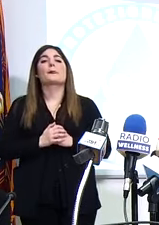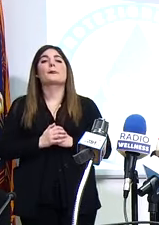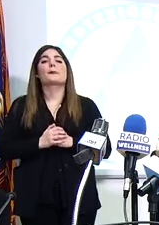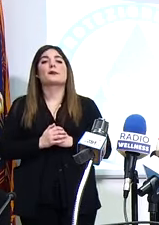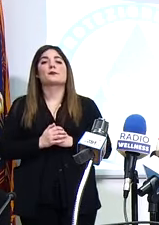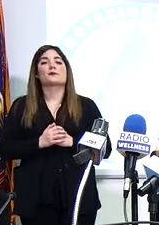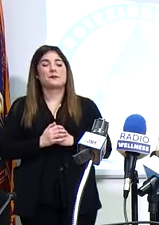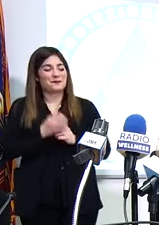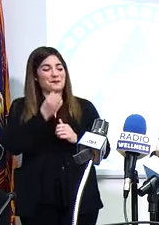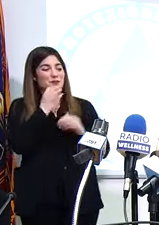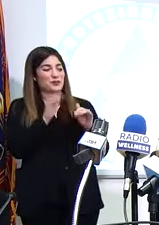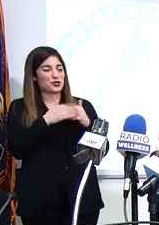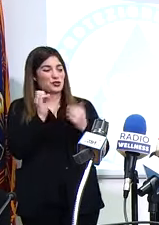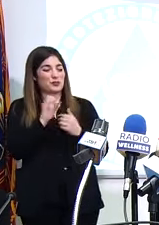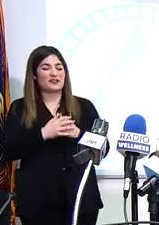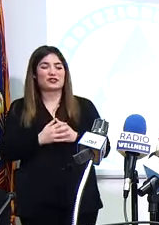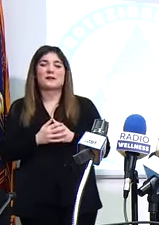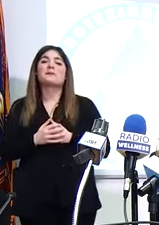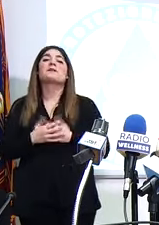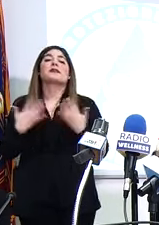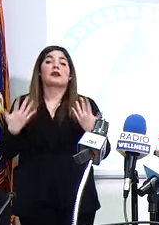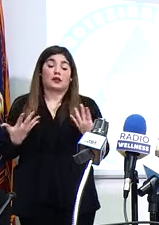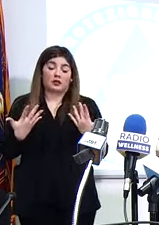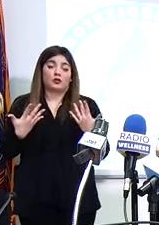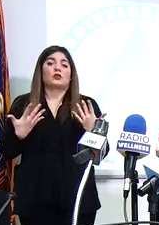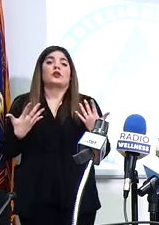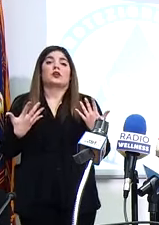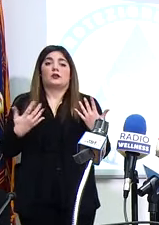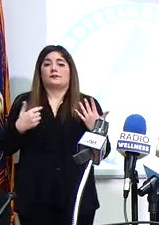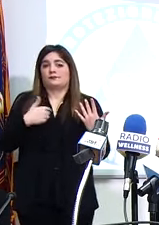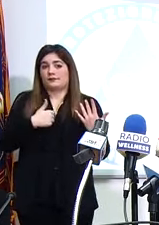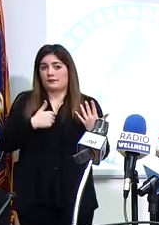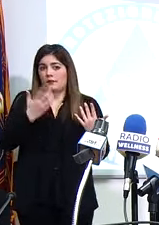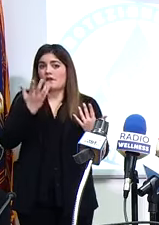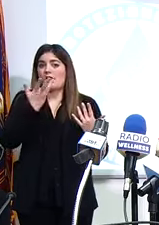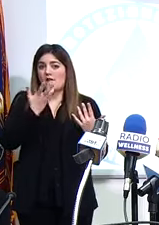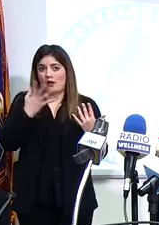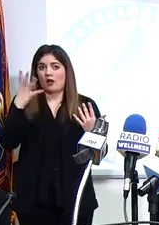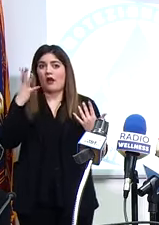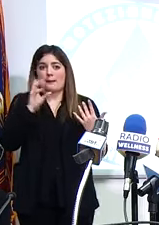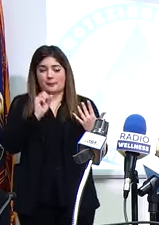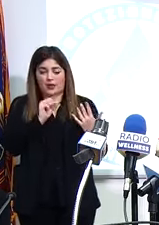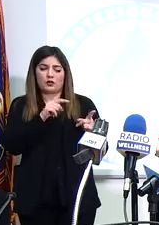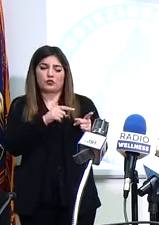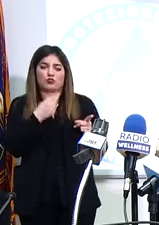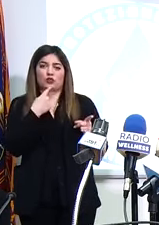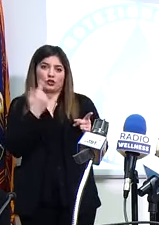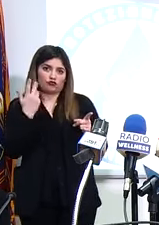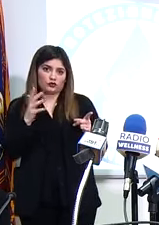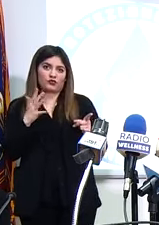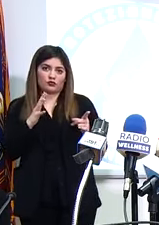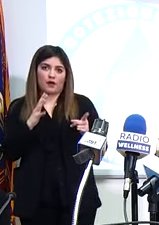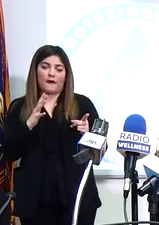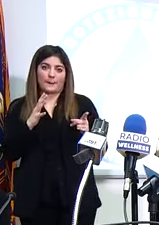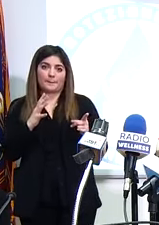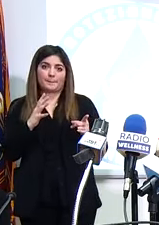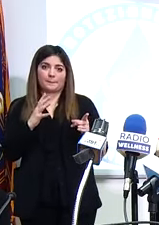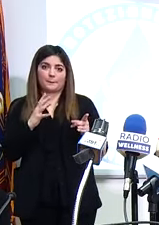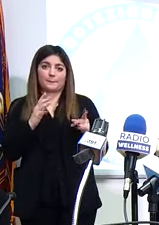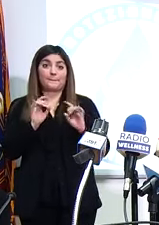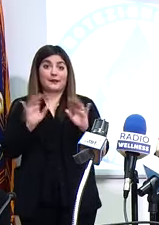Sì, buongiorno professore. Una era proprio questa che volevo capire, visto che lei aveva già detto, durano 2 anni